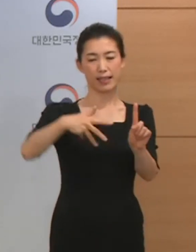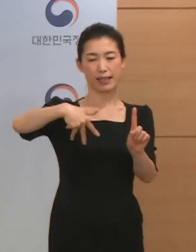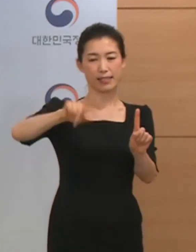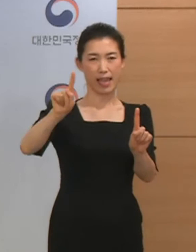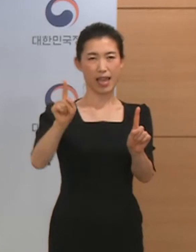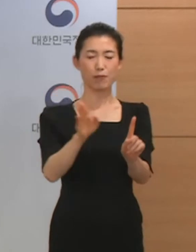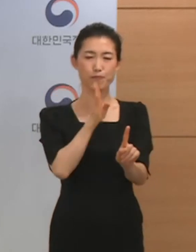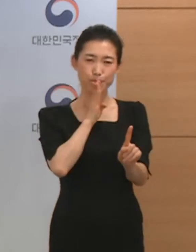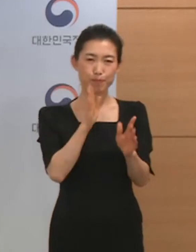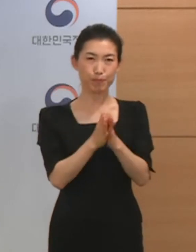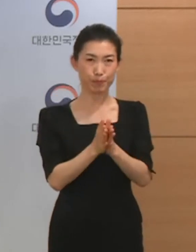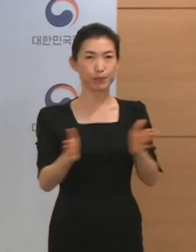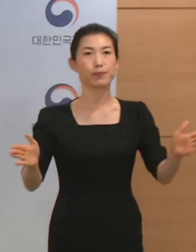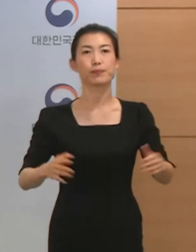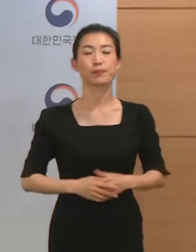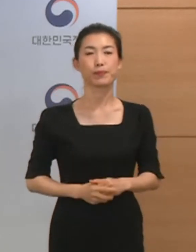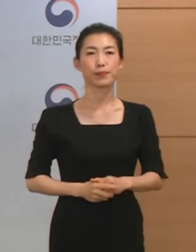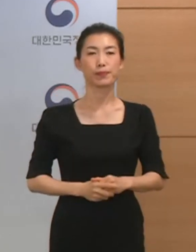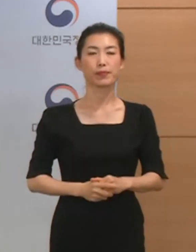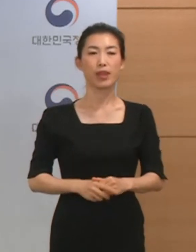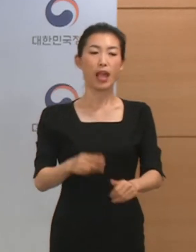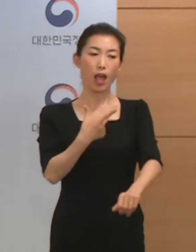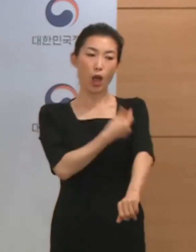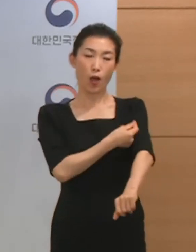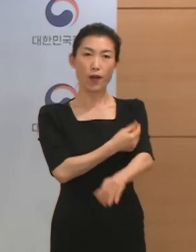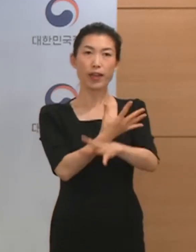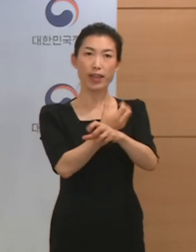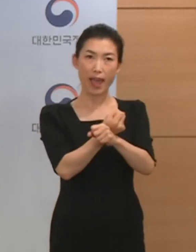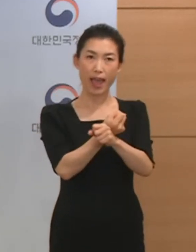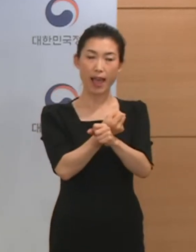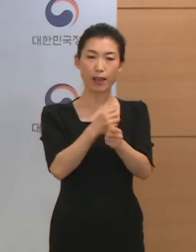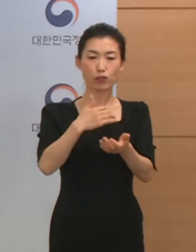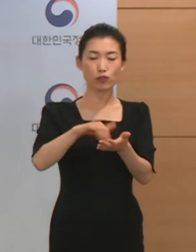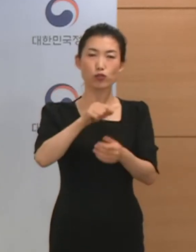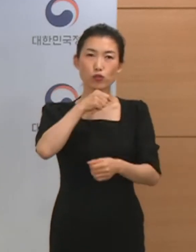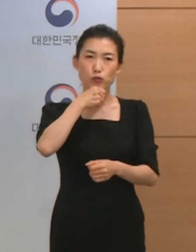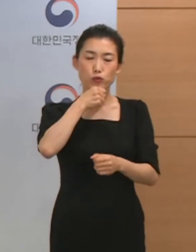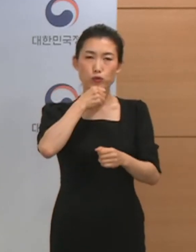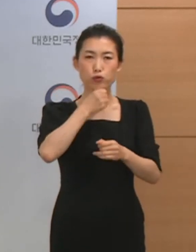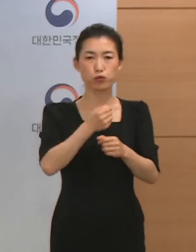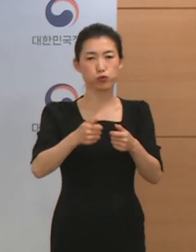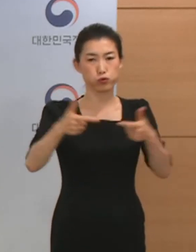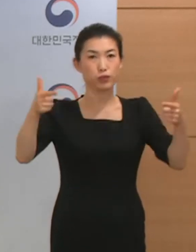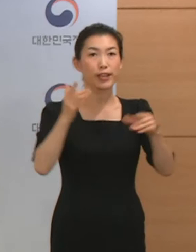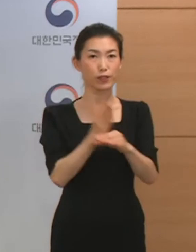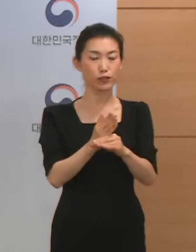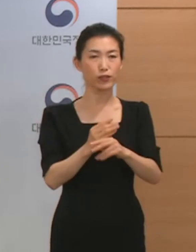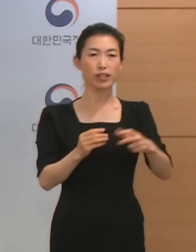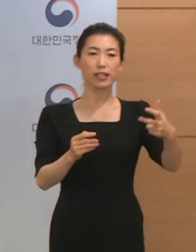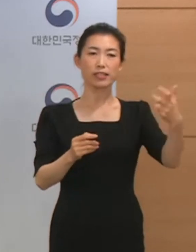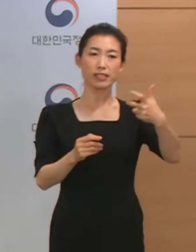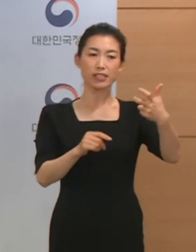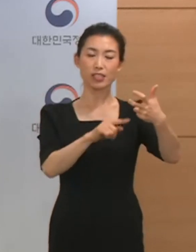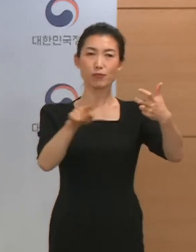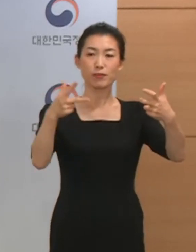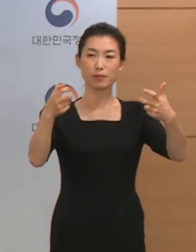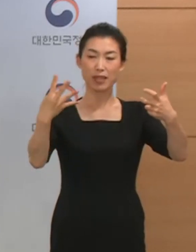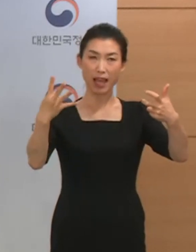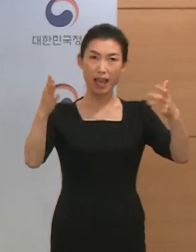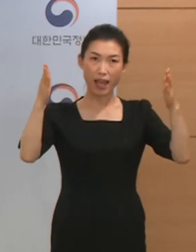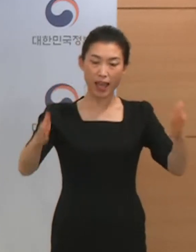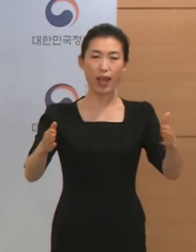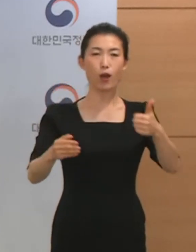본격화됩니다. 접종 예약률은 지속적으로 상승하고 있습니다. 70대 초반 어르신들의